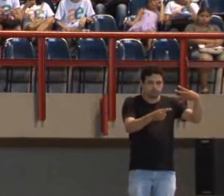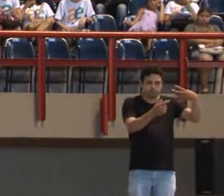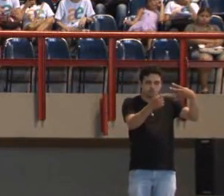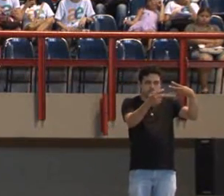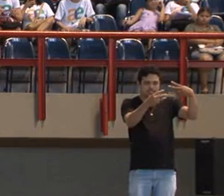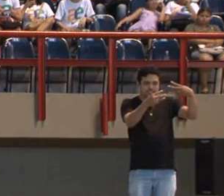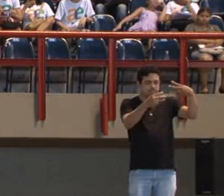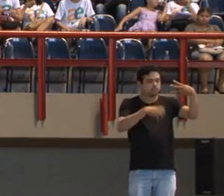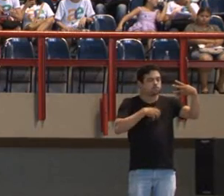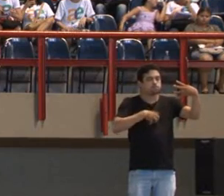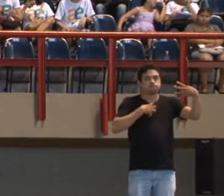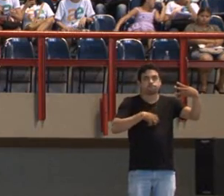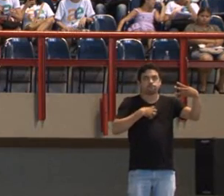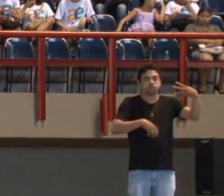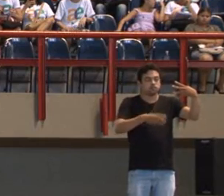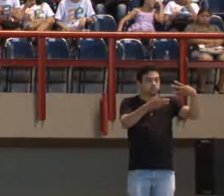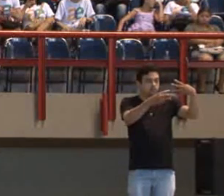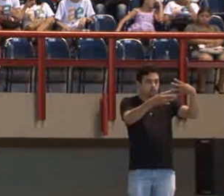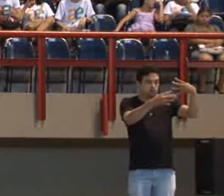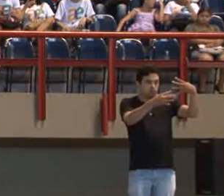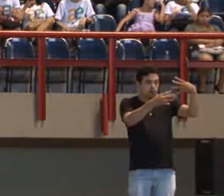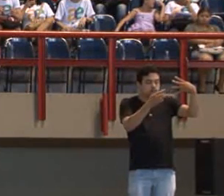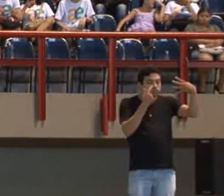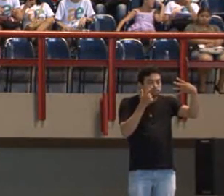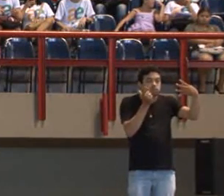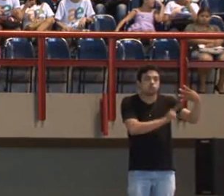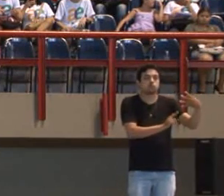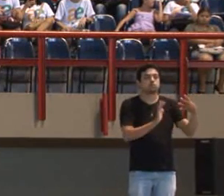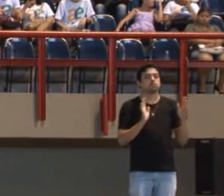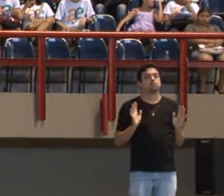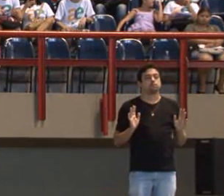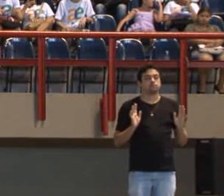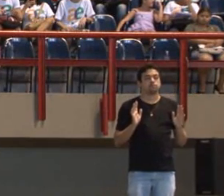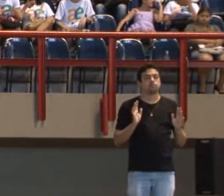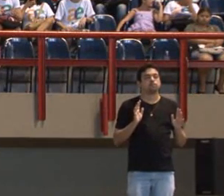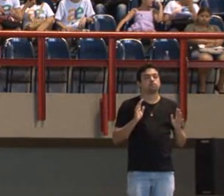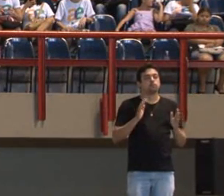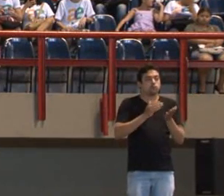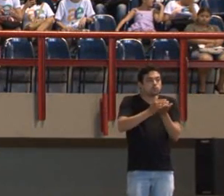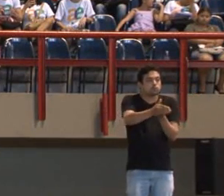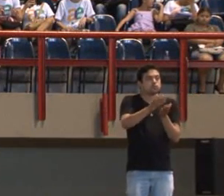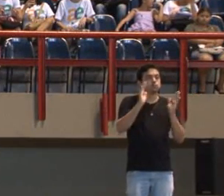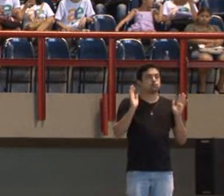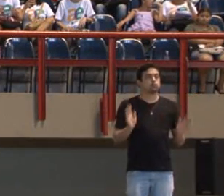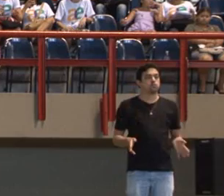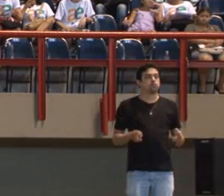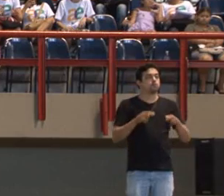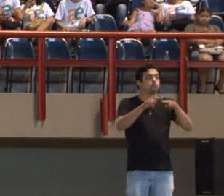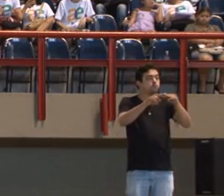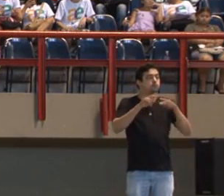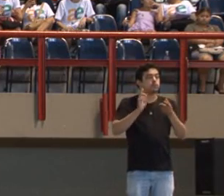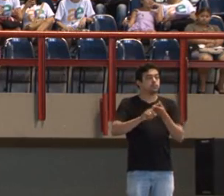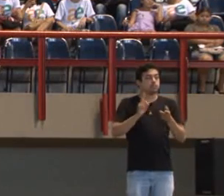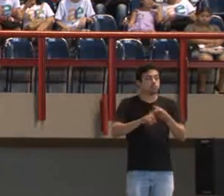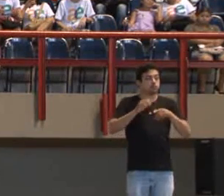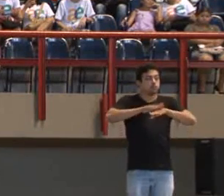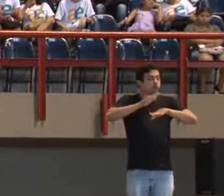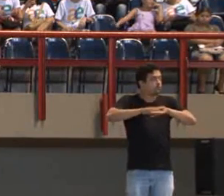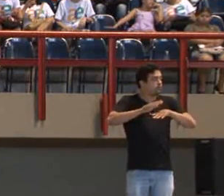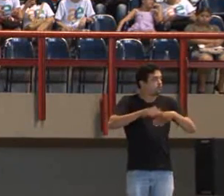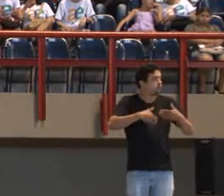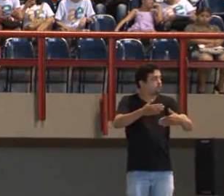ficar zangado na terceira, aí consegue a quarta. É uma vitória. Aí nós vamos descobrir como é que faz as